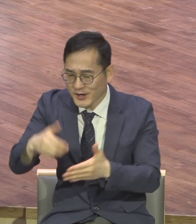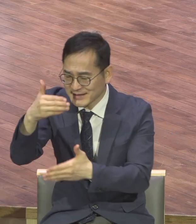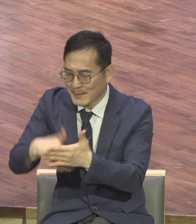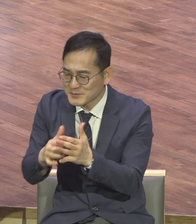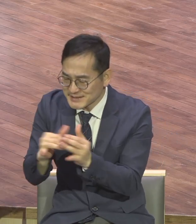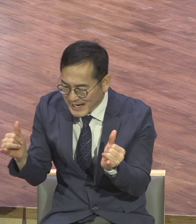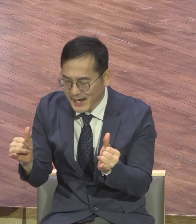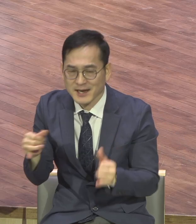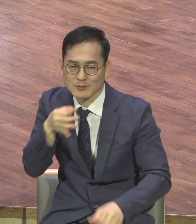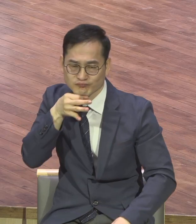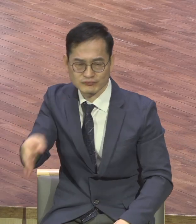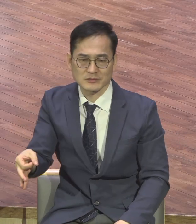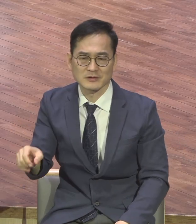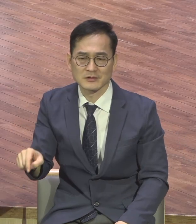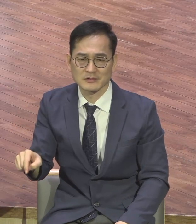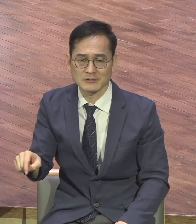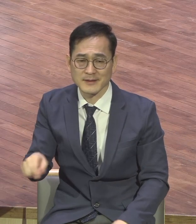특별히